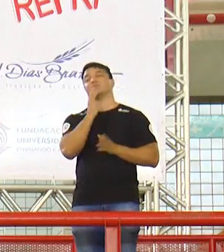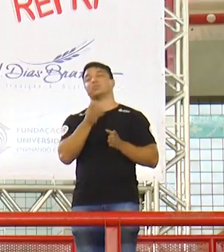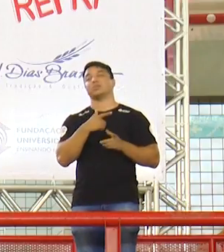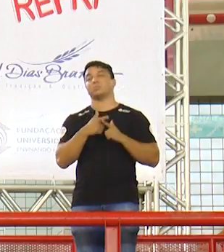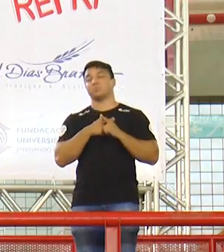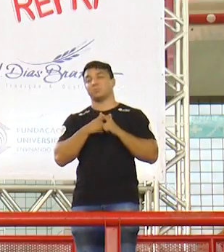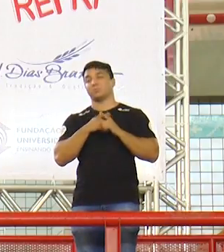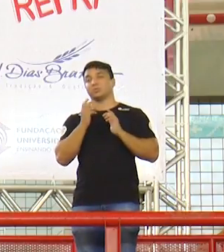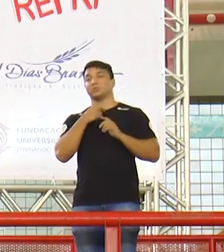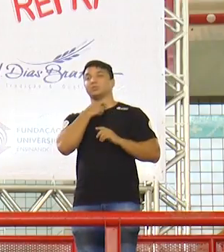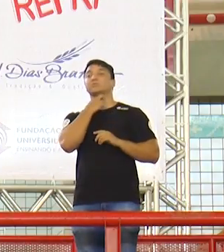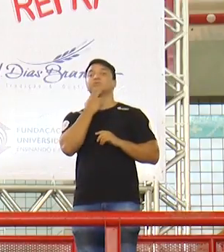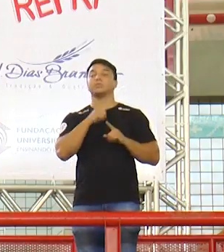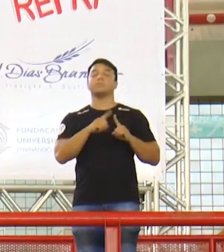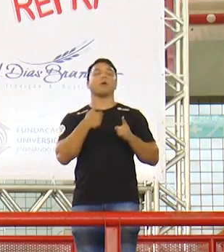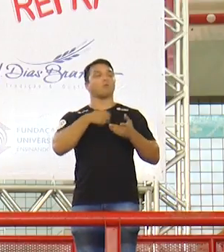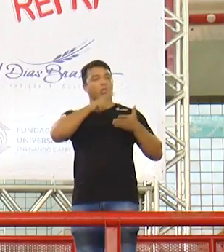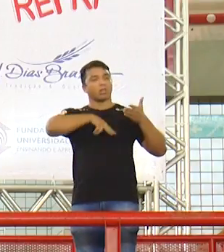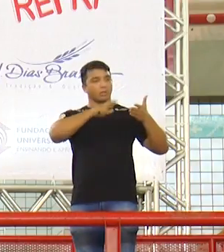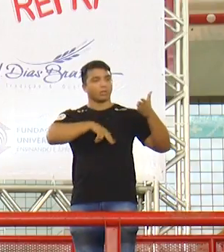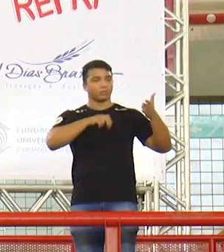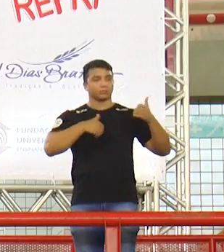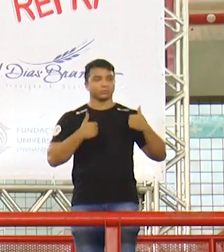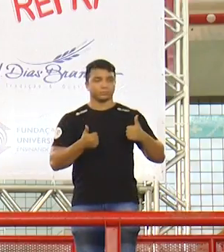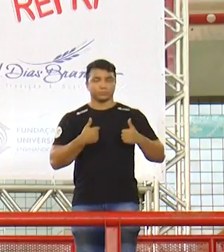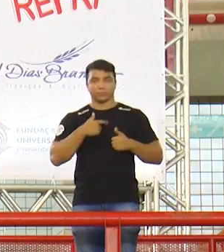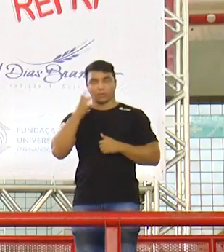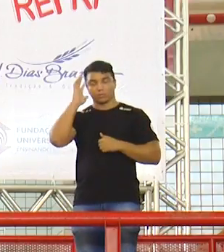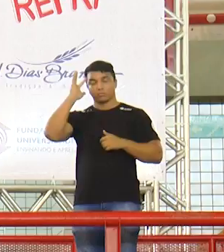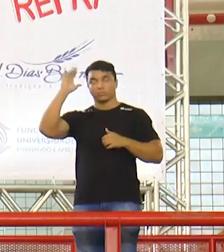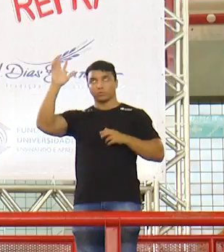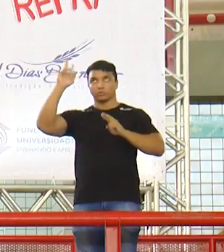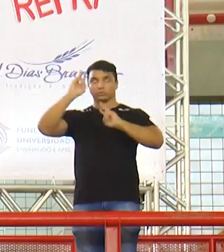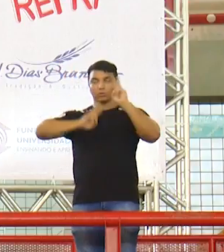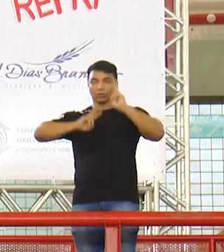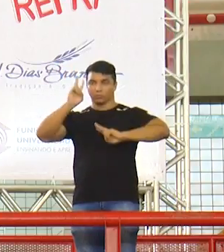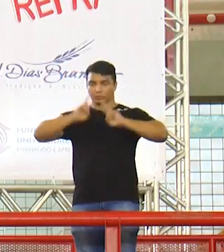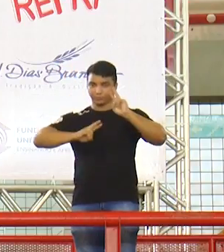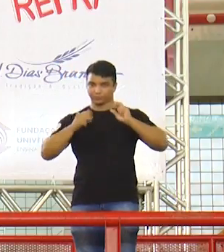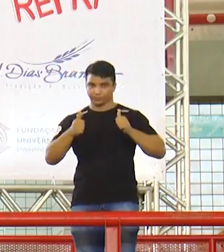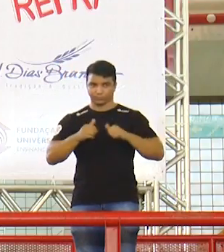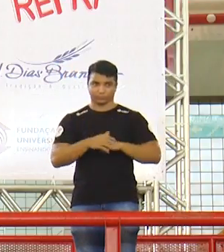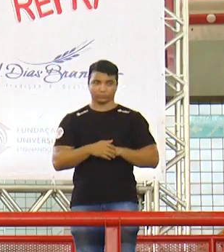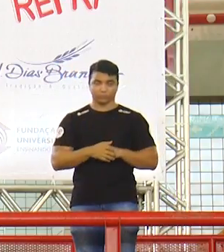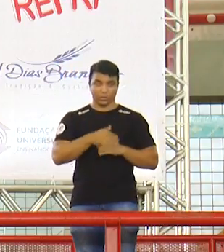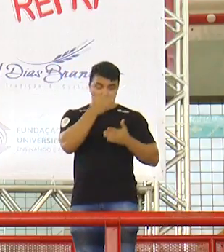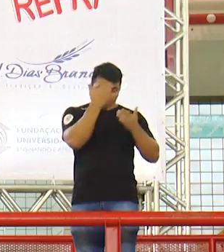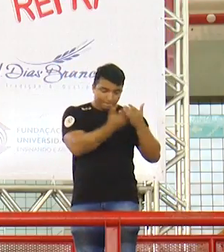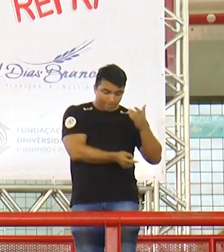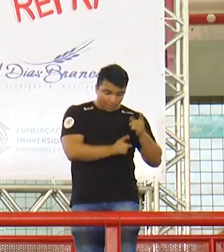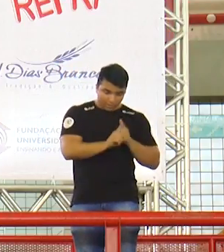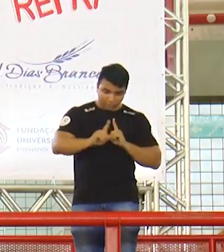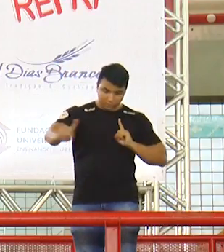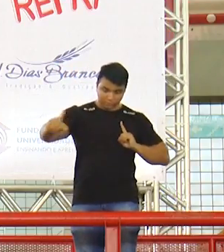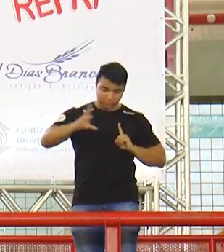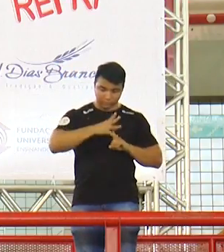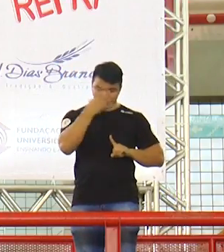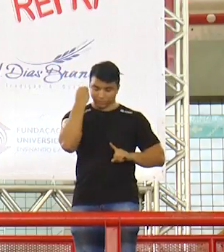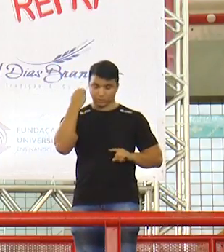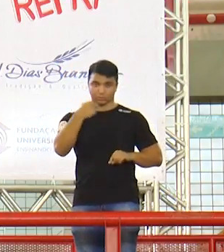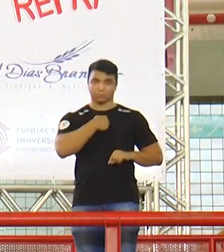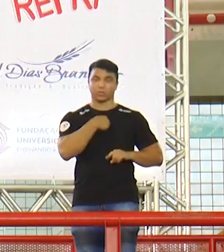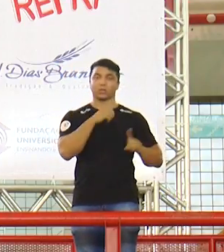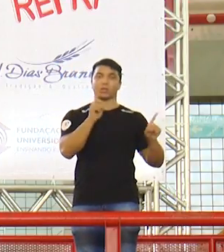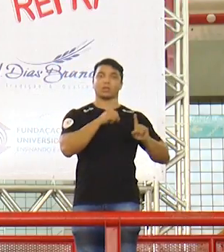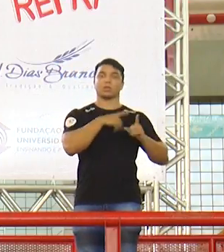se acabando. Mas vou ler, mas você faz de conta que é marchinha de carnaval. Não se perca de mim, não se esqueça de